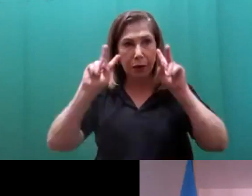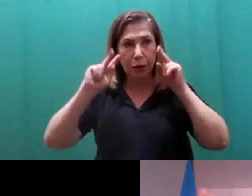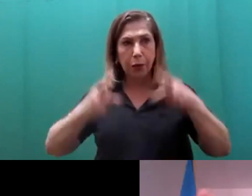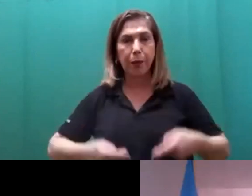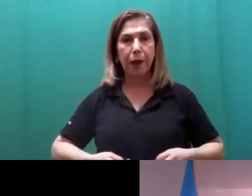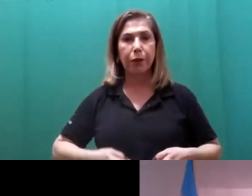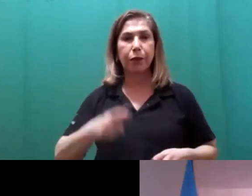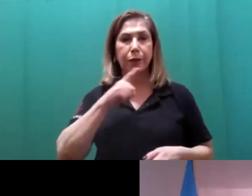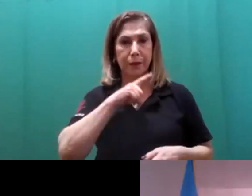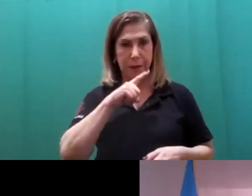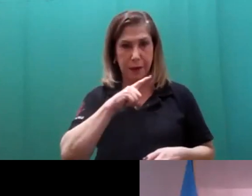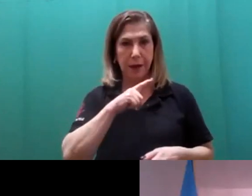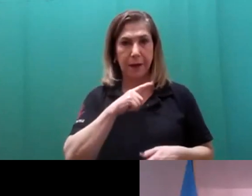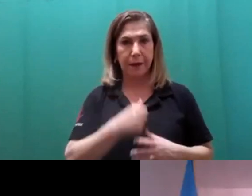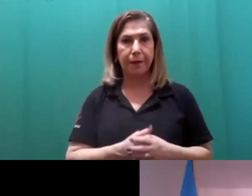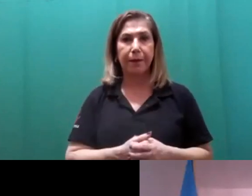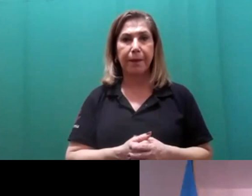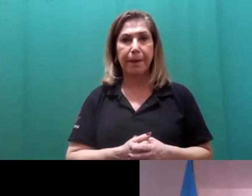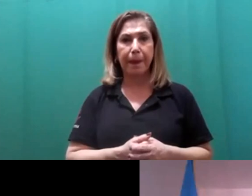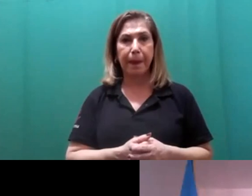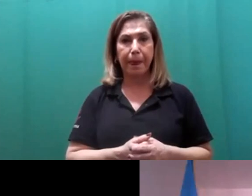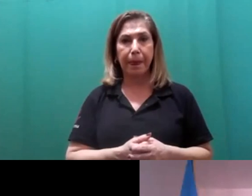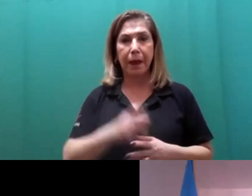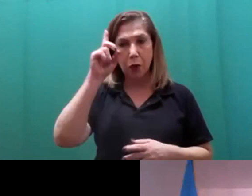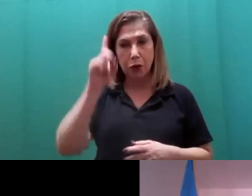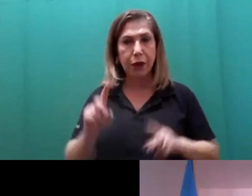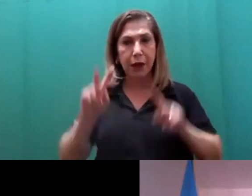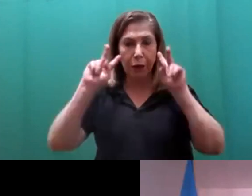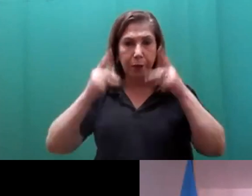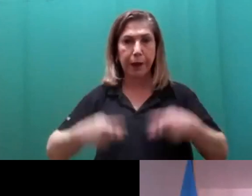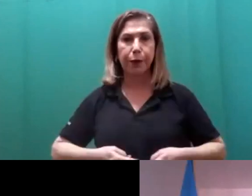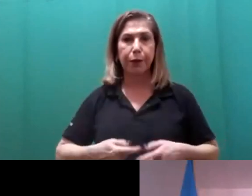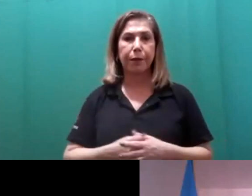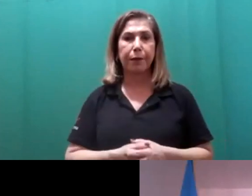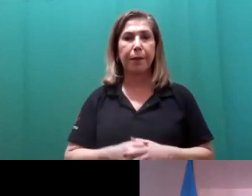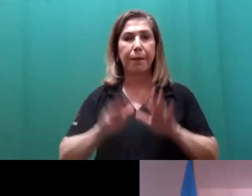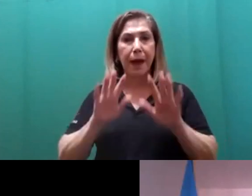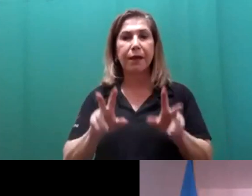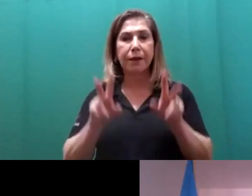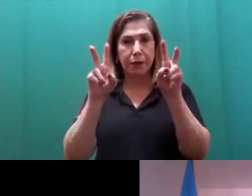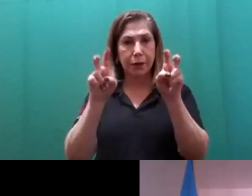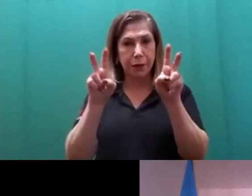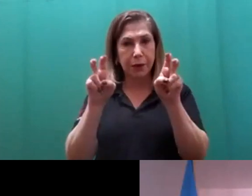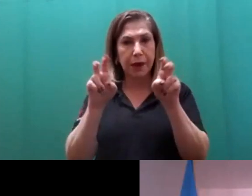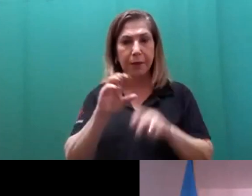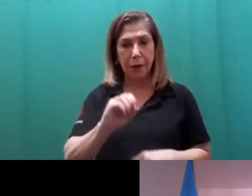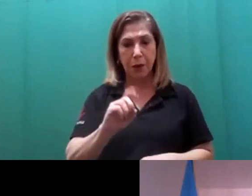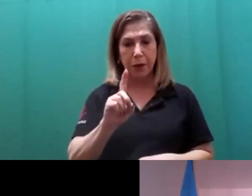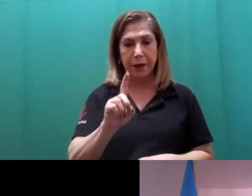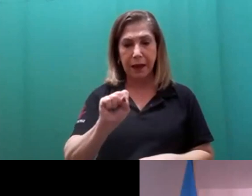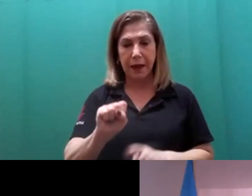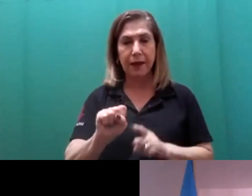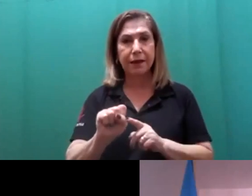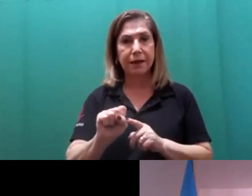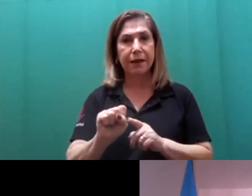vienen, son eurocéntricos los derechos humanos, mas o abordaje de los ODS, yo